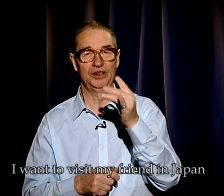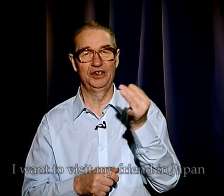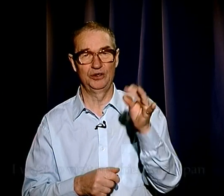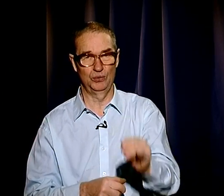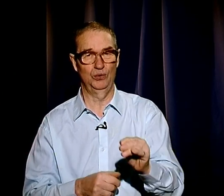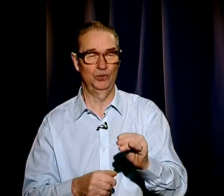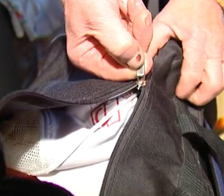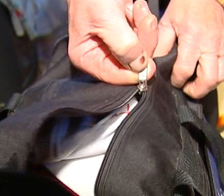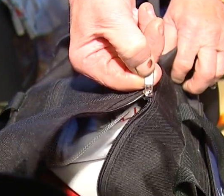Японию.